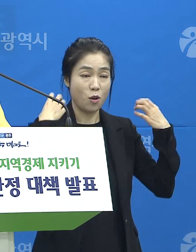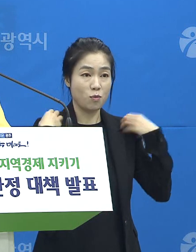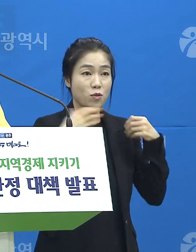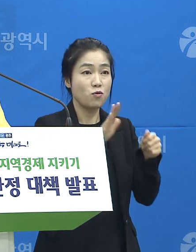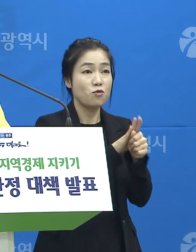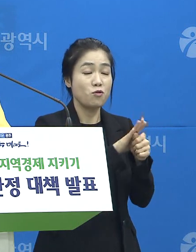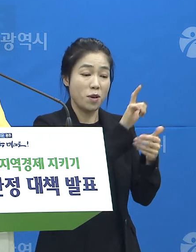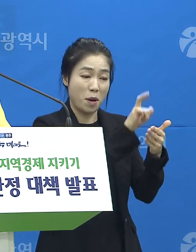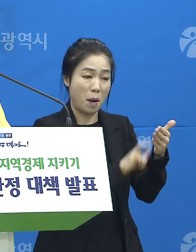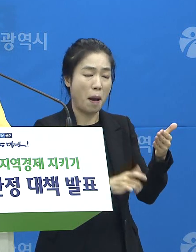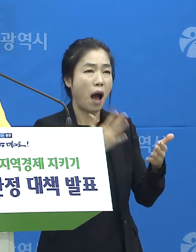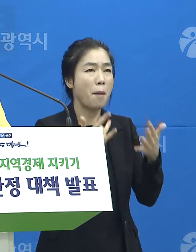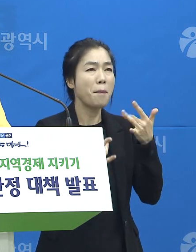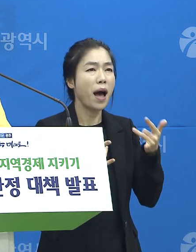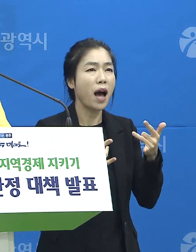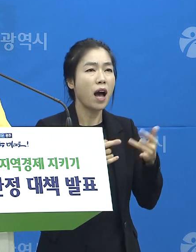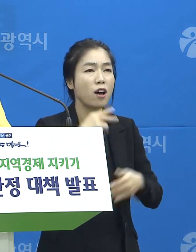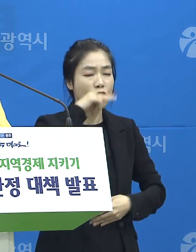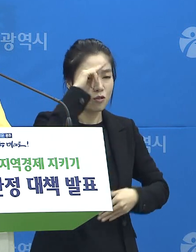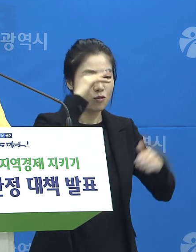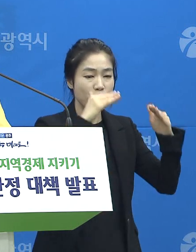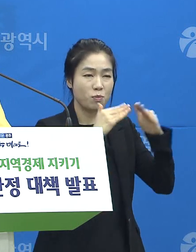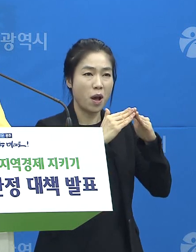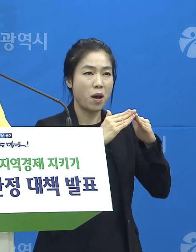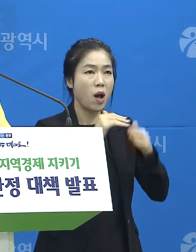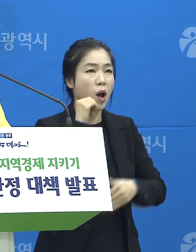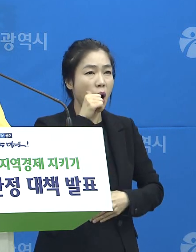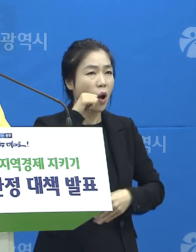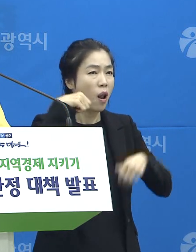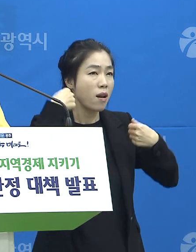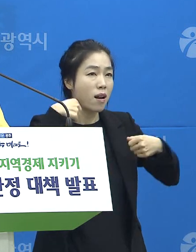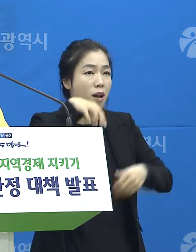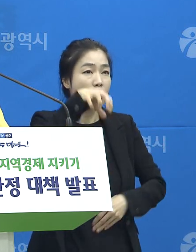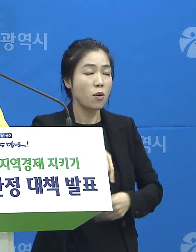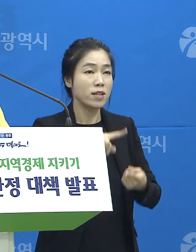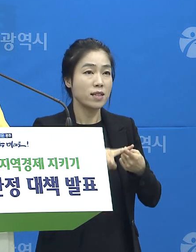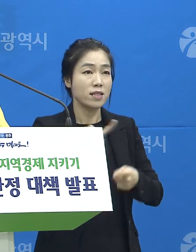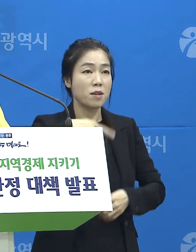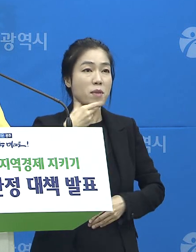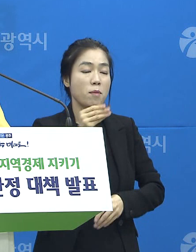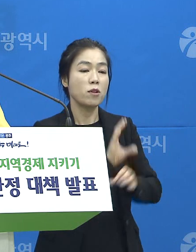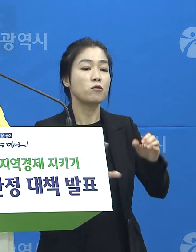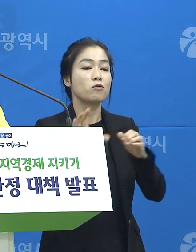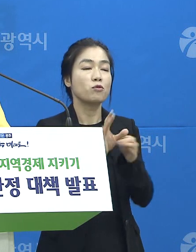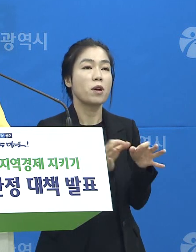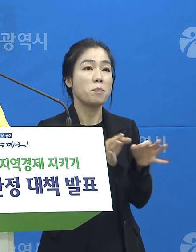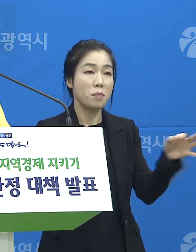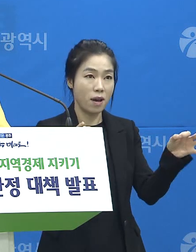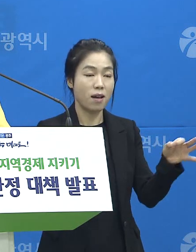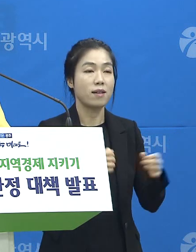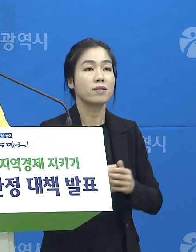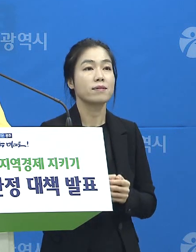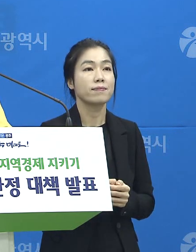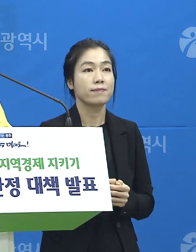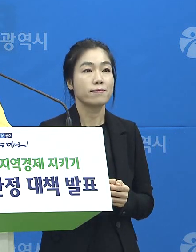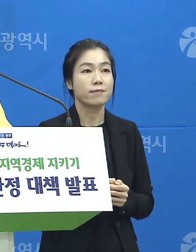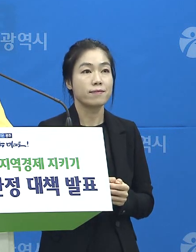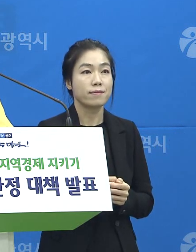지원 대상에서 제외된 유흥주점 콜라텍에 대해 100만원씩 추가 지원하도록